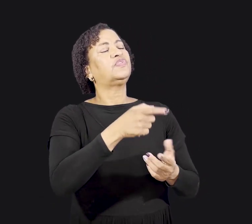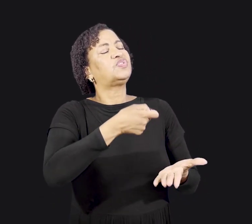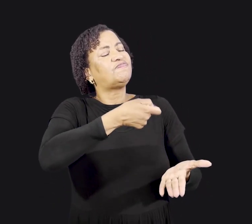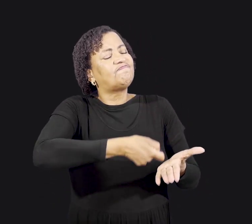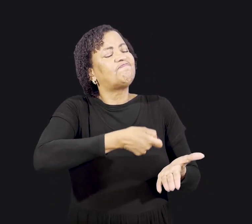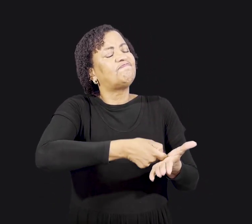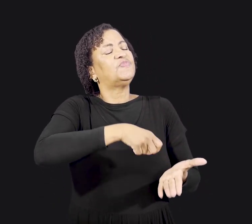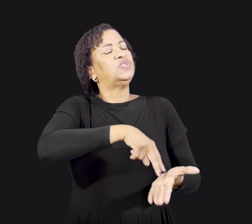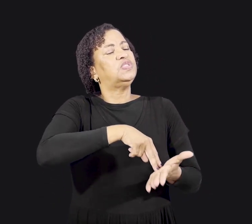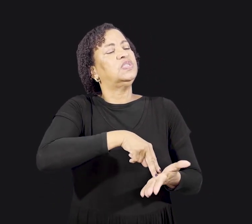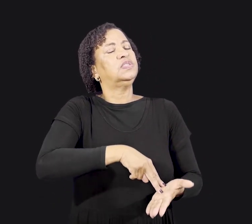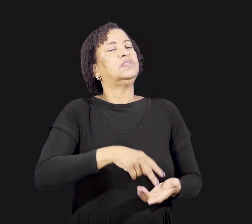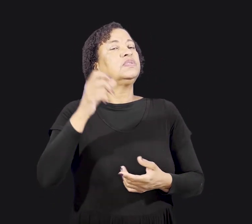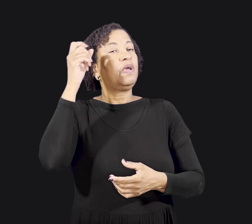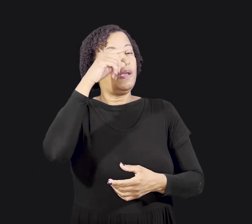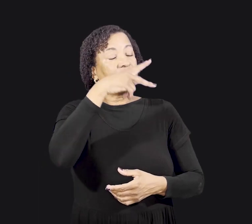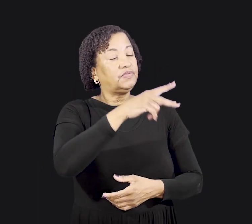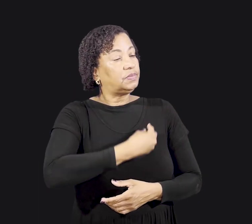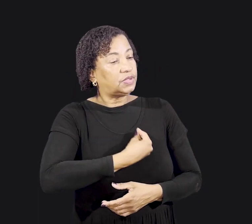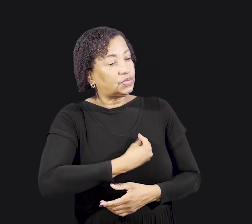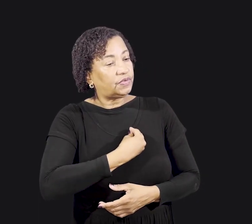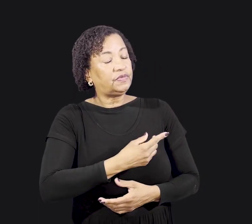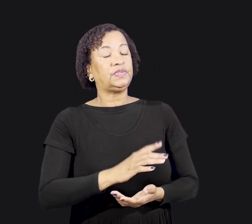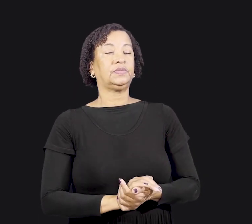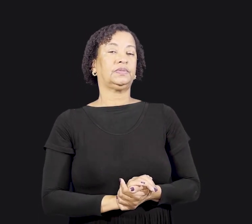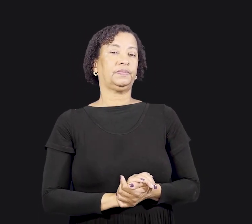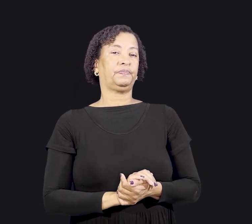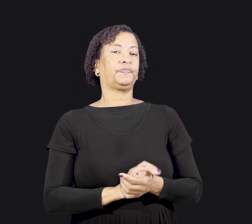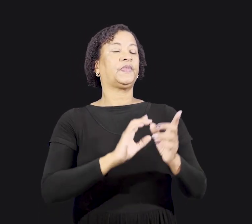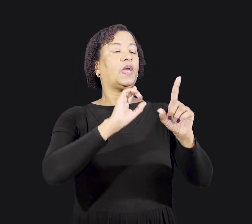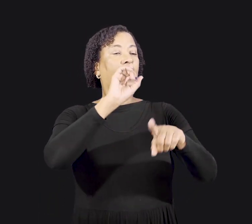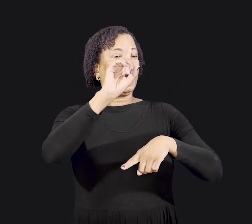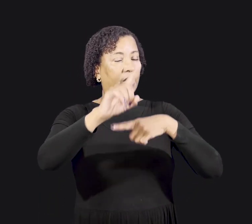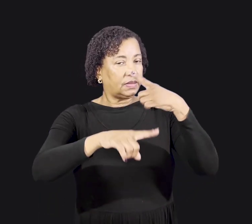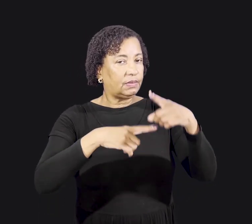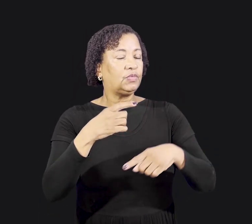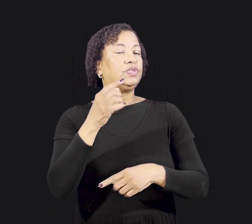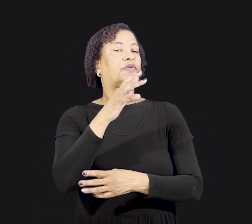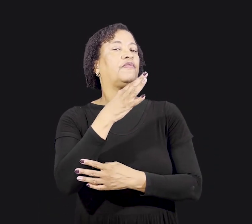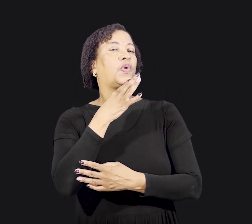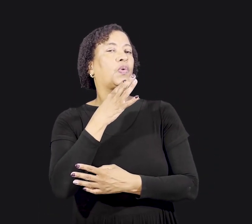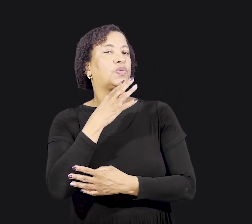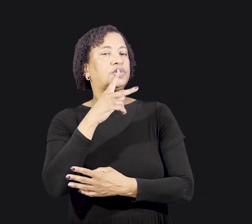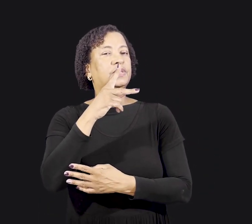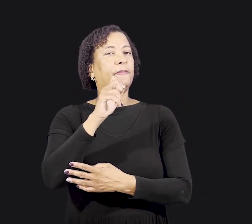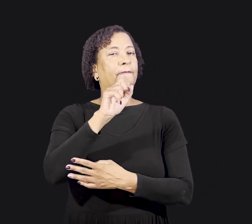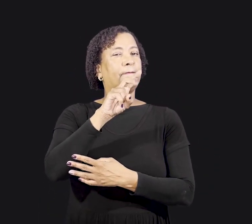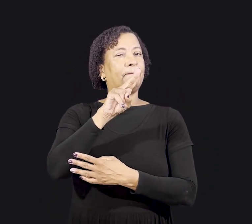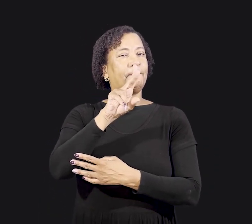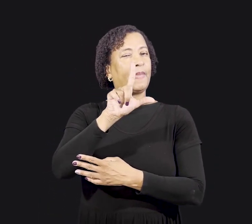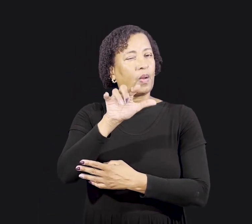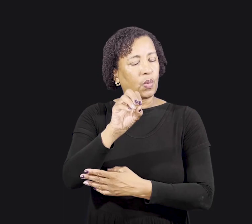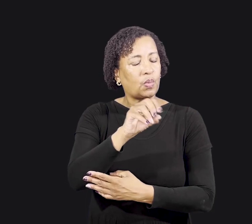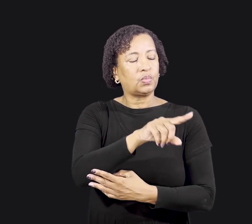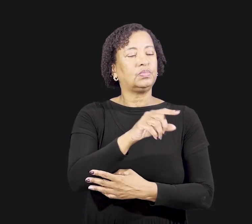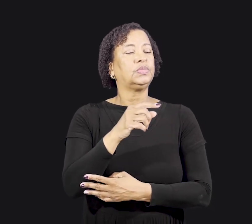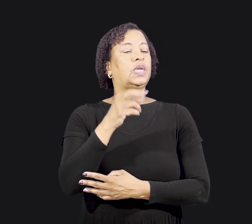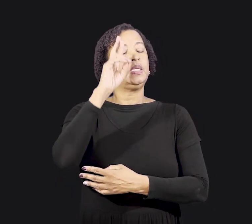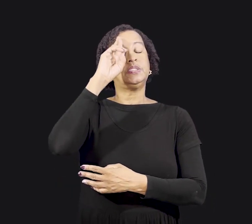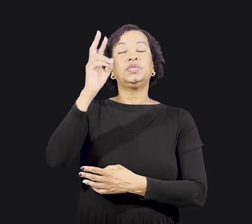mais difícil para você desse jeito. Então Saulo de Tarso, que mais tarde ficou conhecido como Paulo, disse: Senhor, o que o Senhor quer que eu